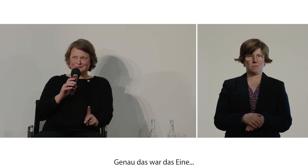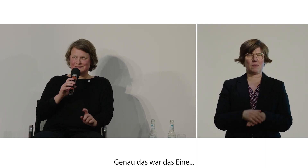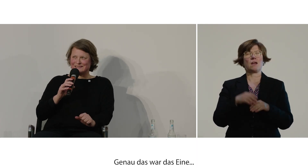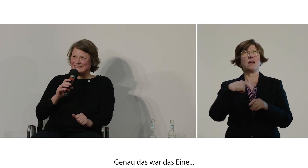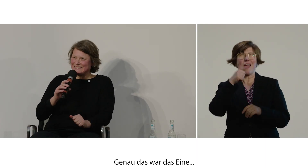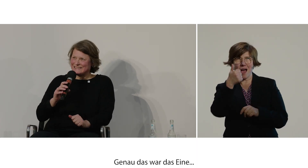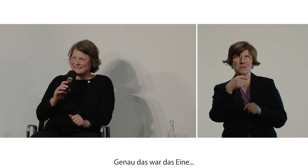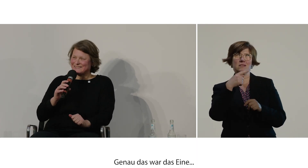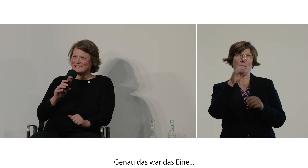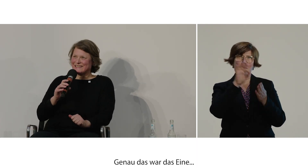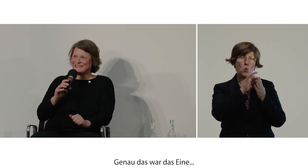Genau, war das eine.